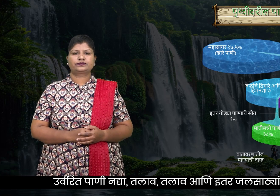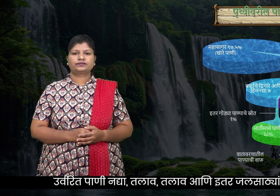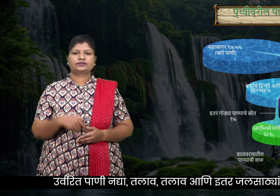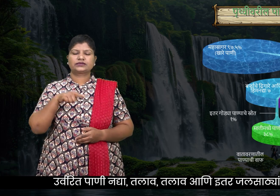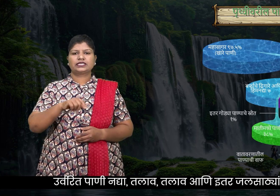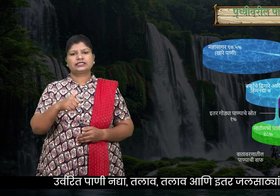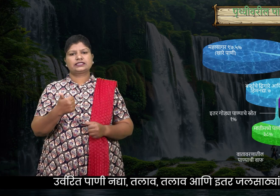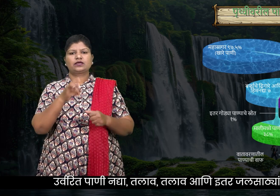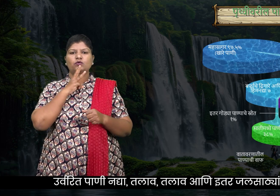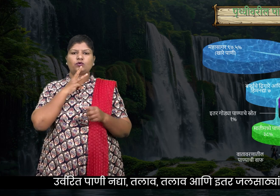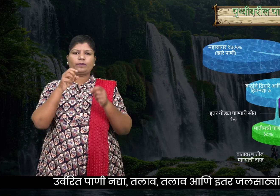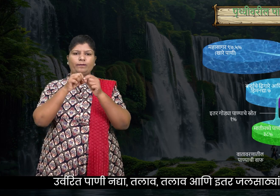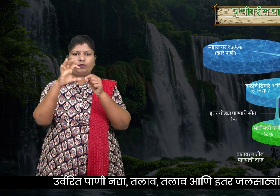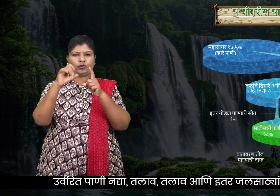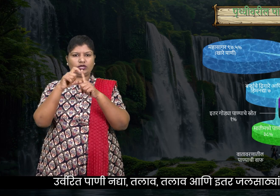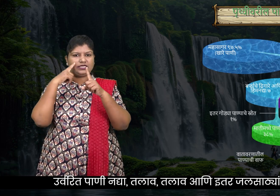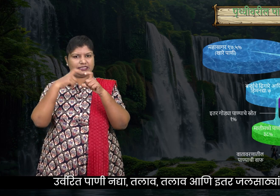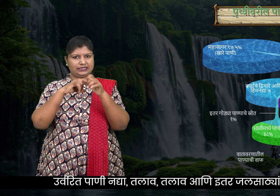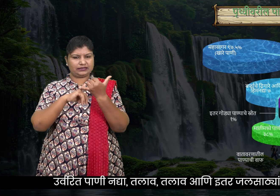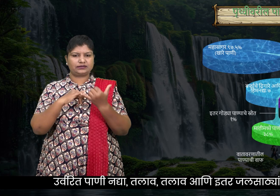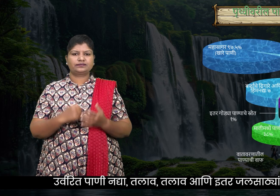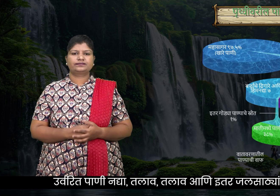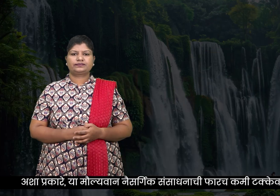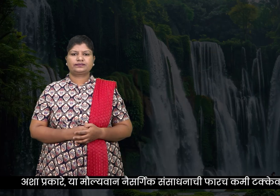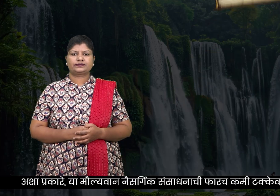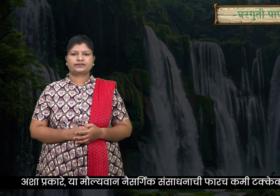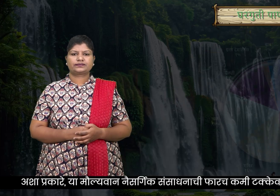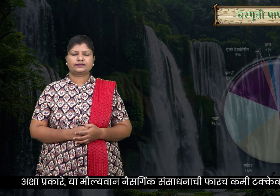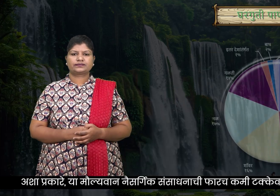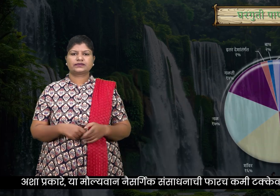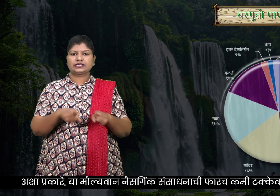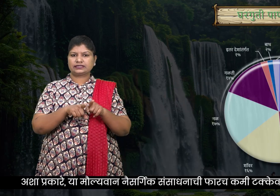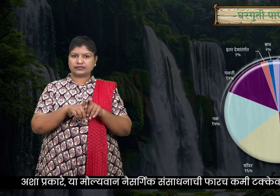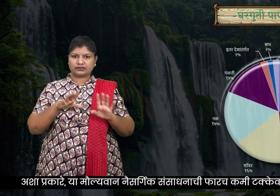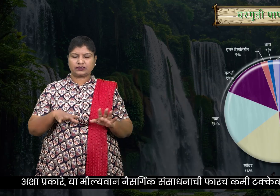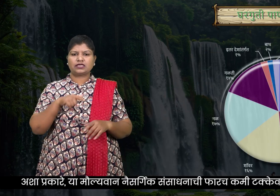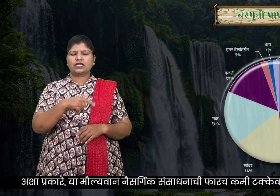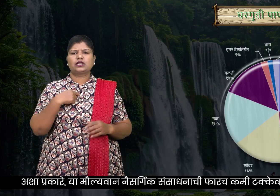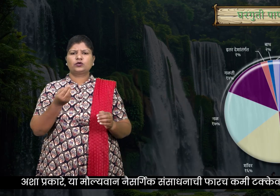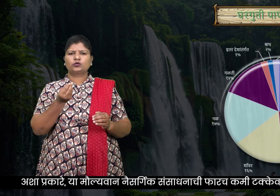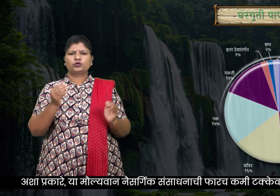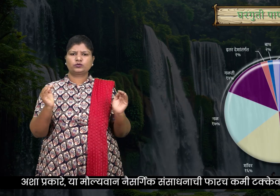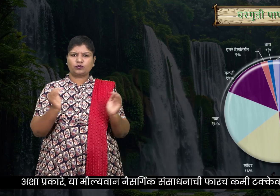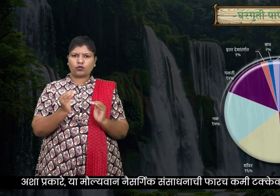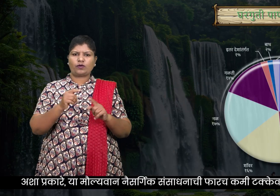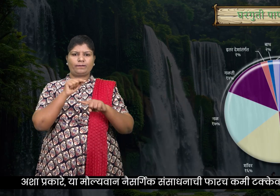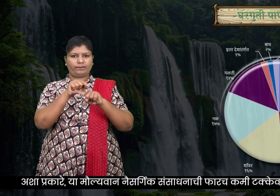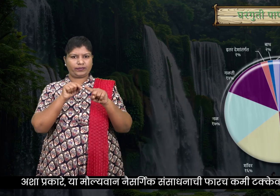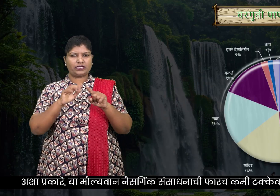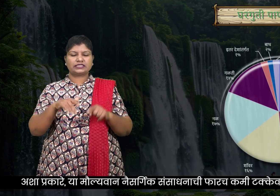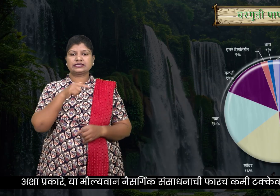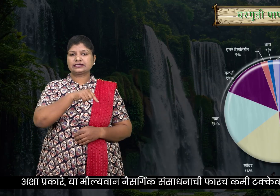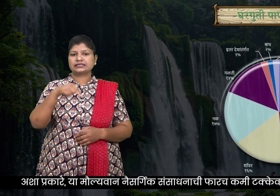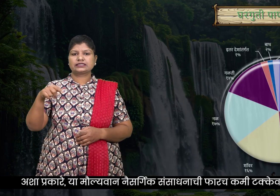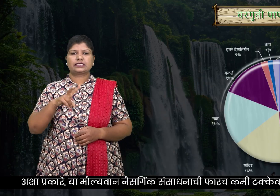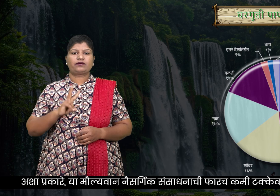अशा प्रकारे या मौल्यवान नैसर्गिक संसाधनांची फारच